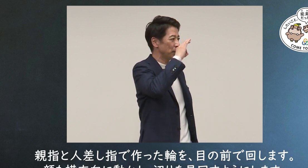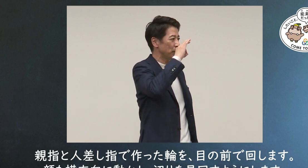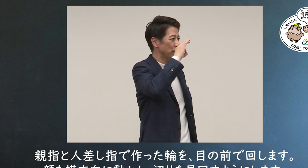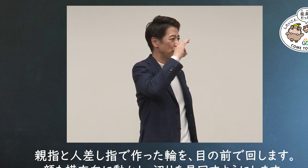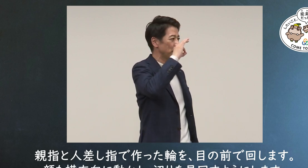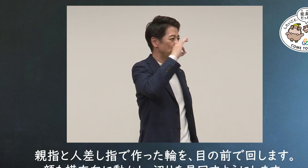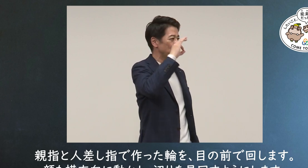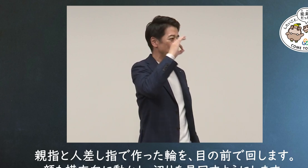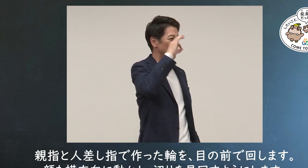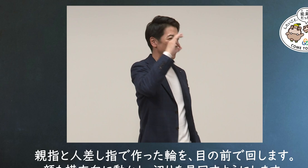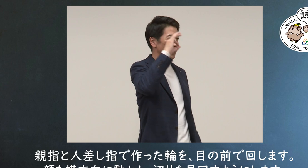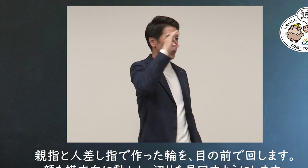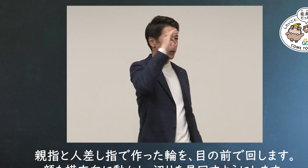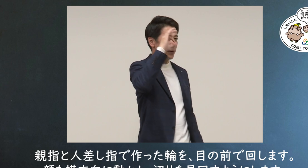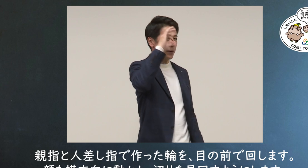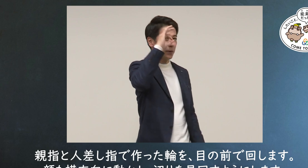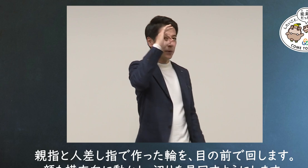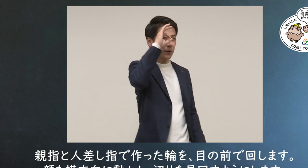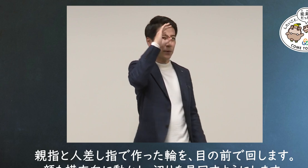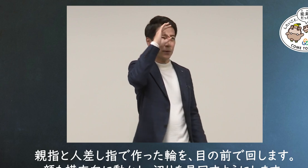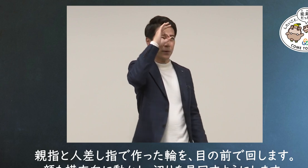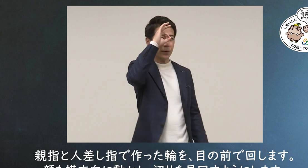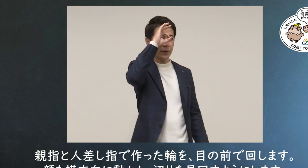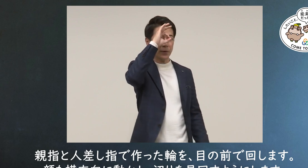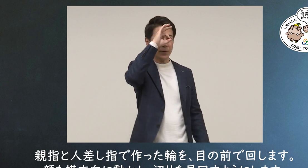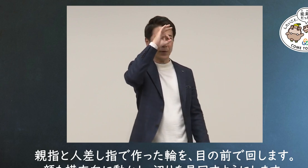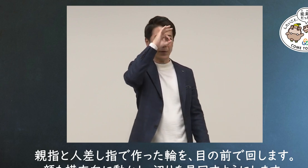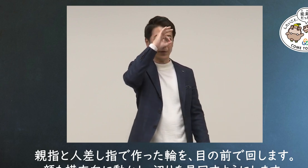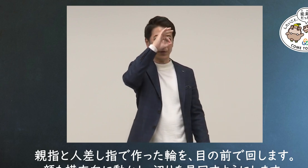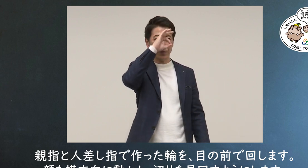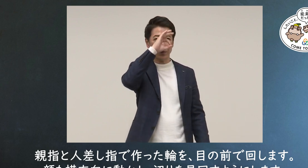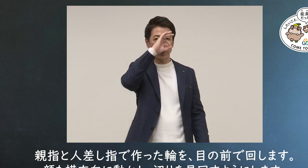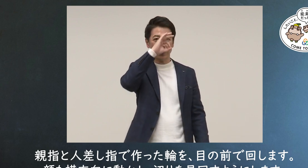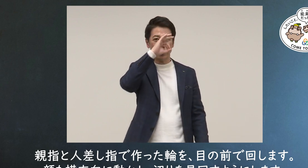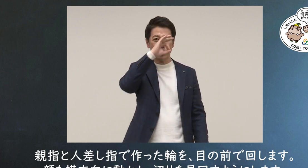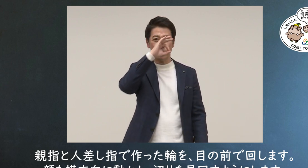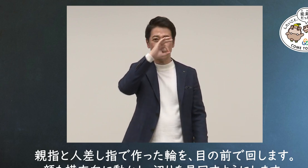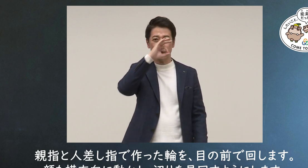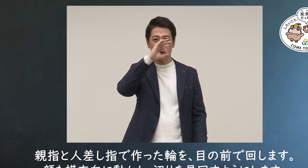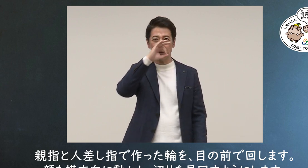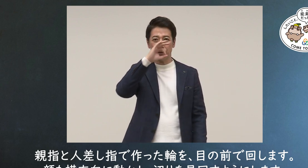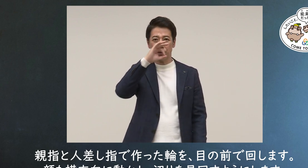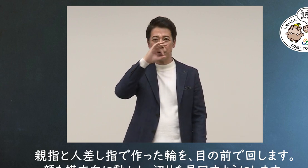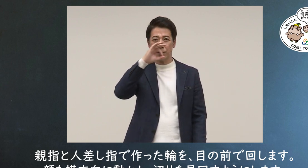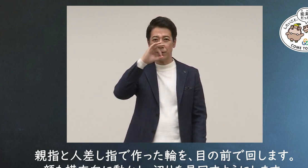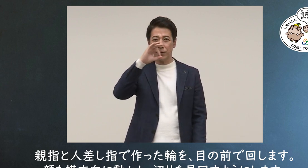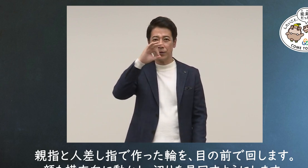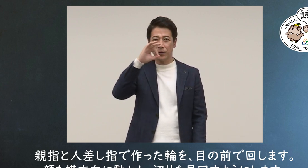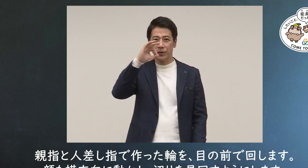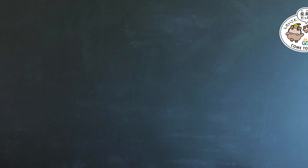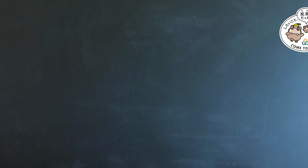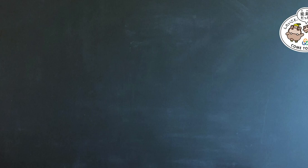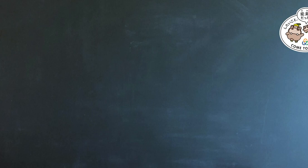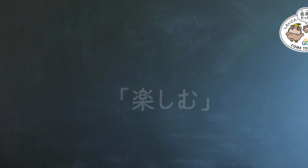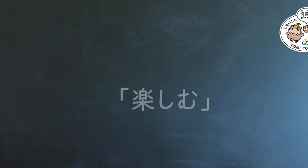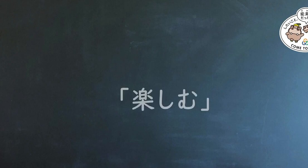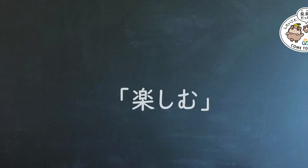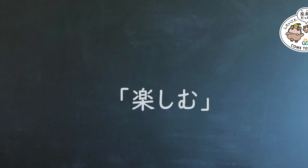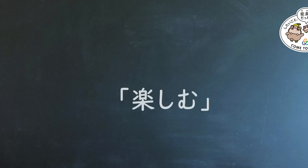顔も横方向に動かし、あたりを見回すようにします。